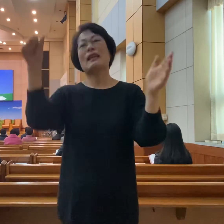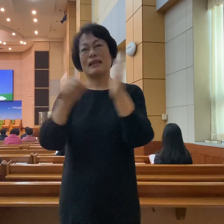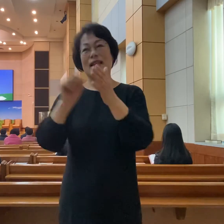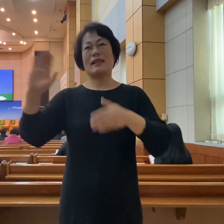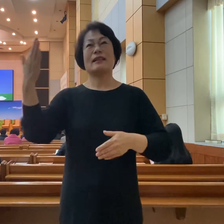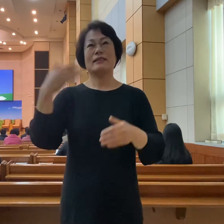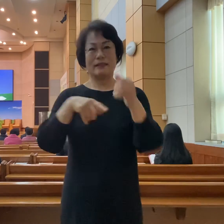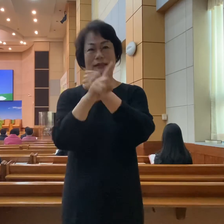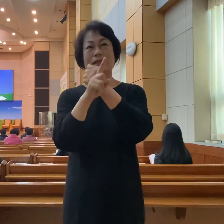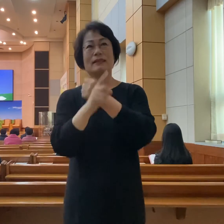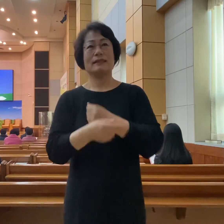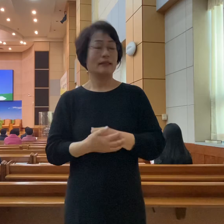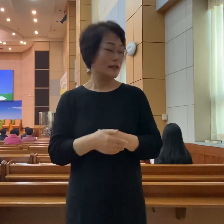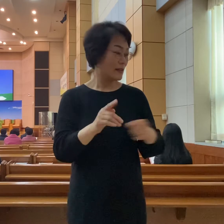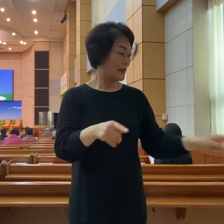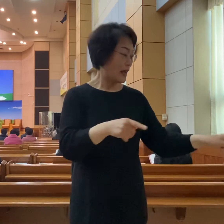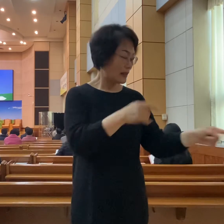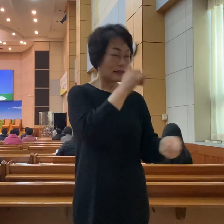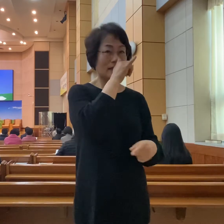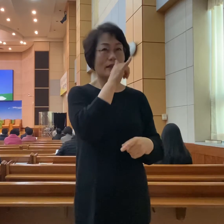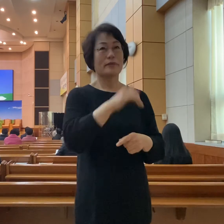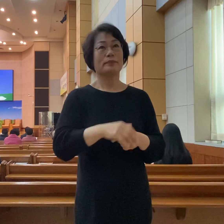그래서 여기에 딱 남아있지 않습니다.